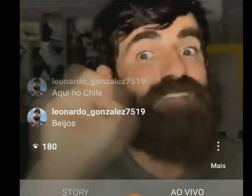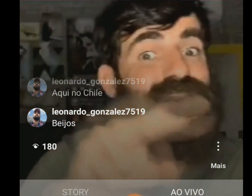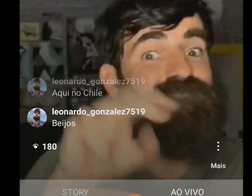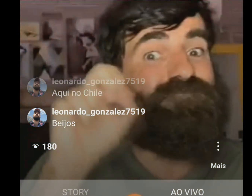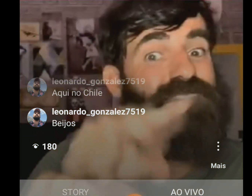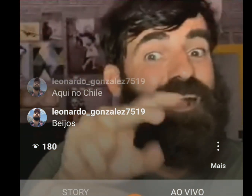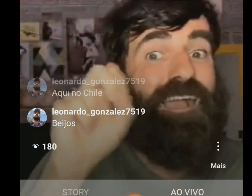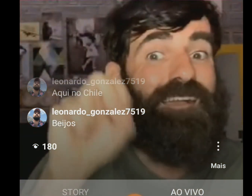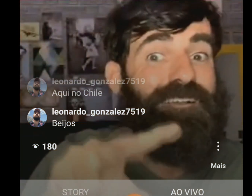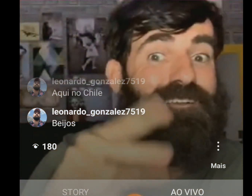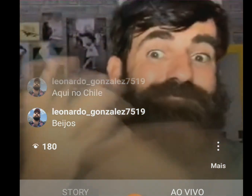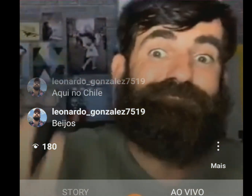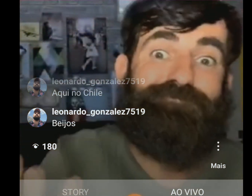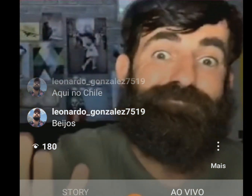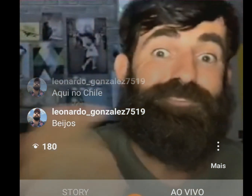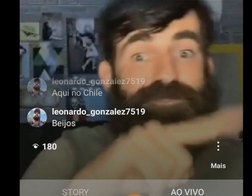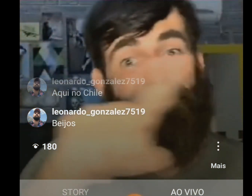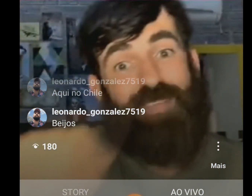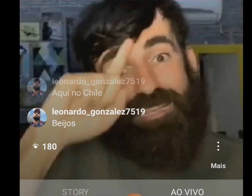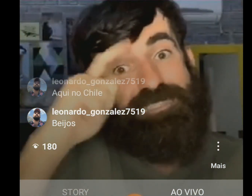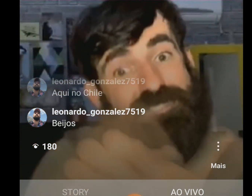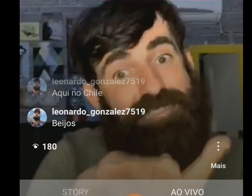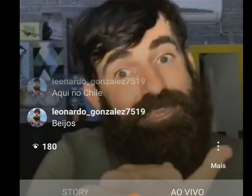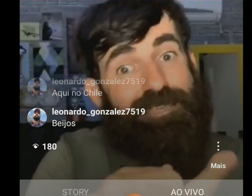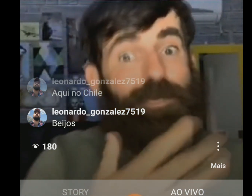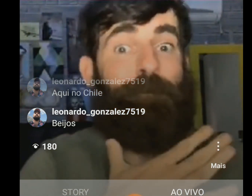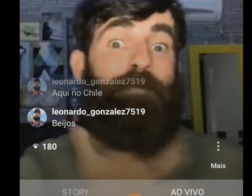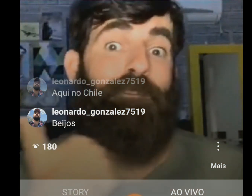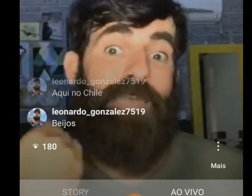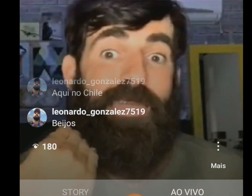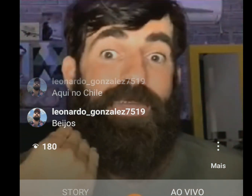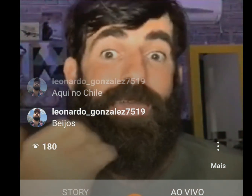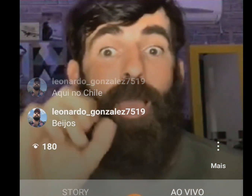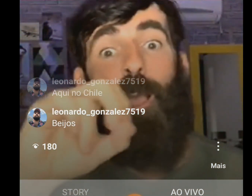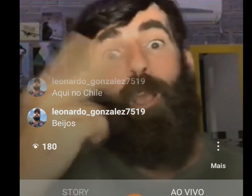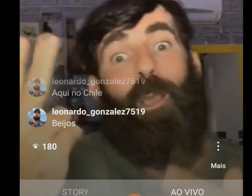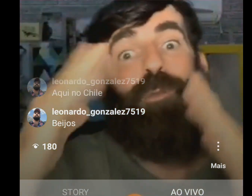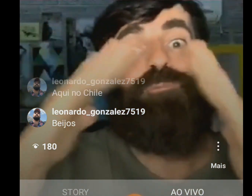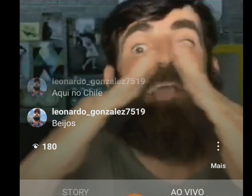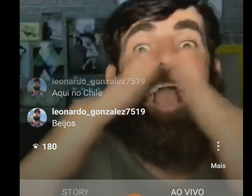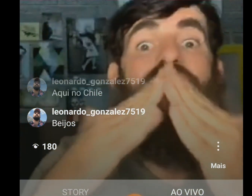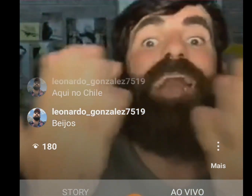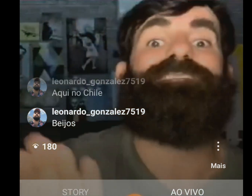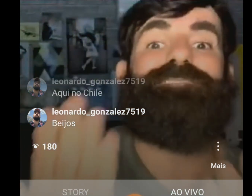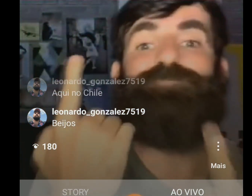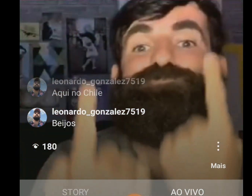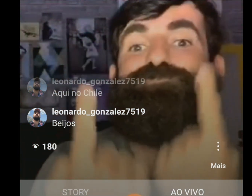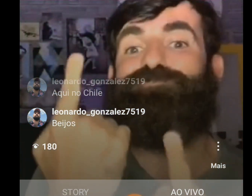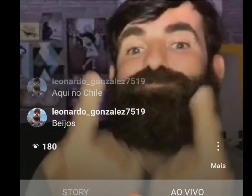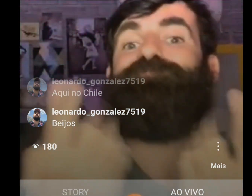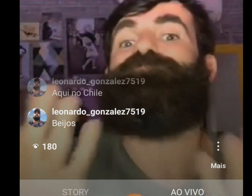hospital, porque lá não tem vaga. Então o que você escolhe? Morrer ou ficar em casa? Escolhe qual?